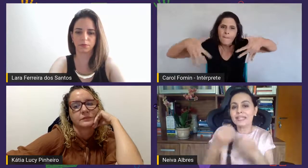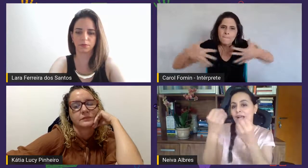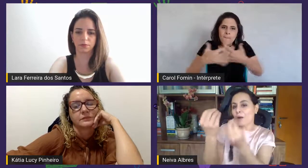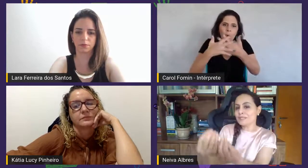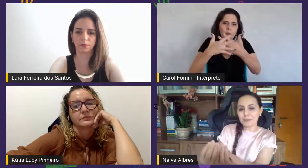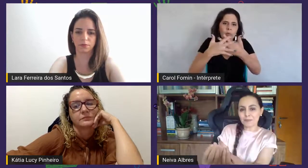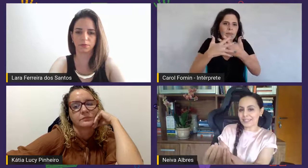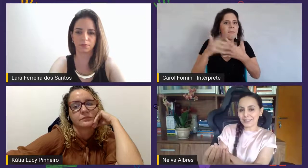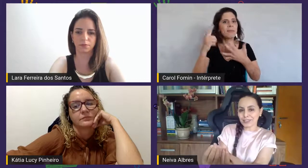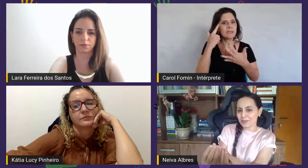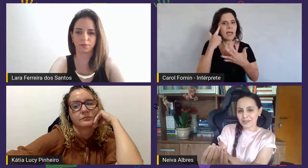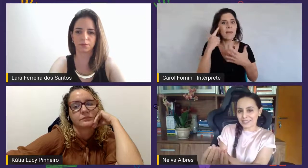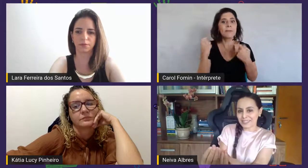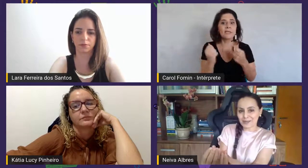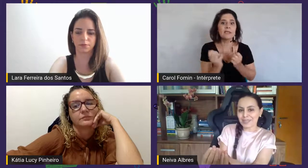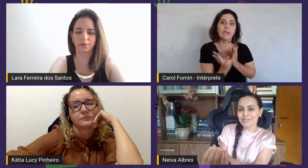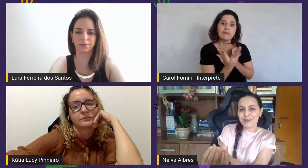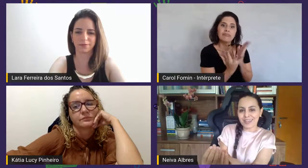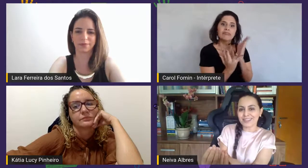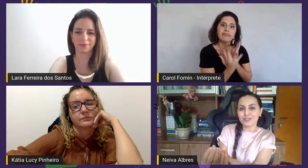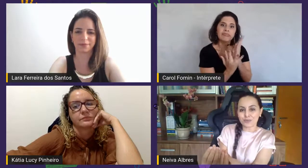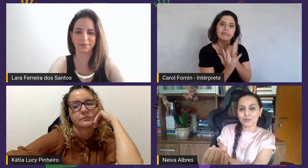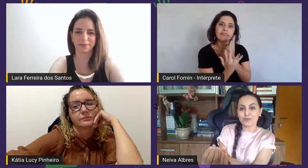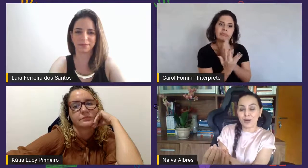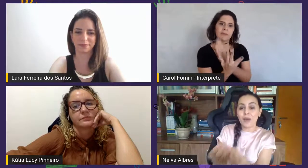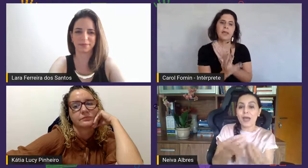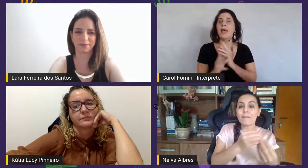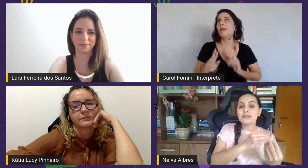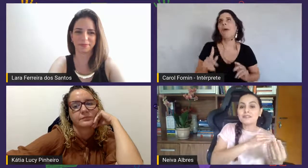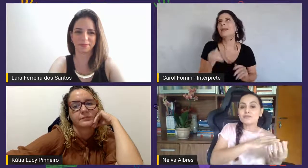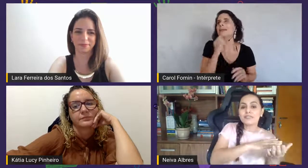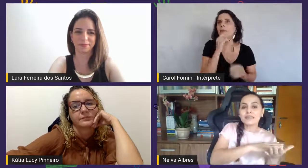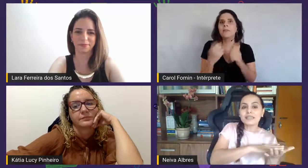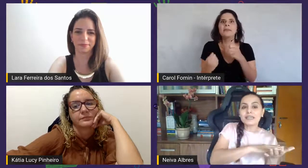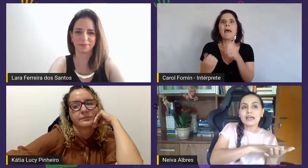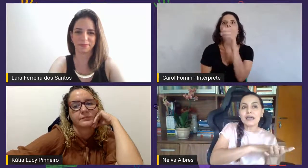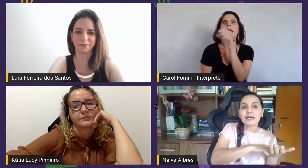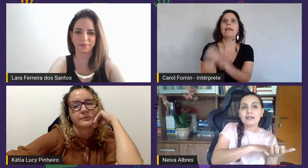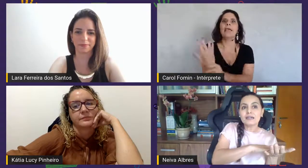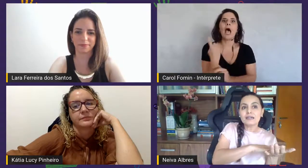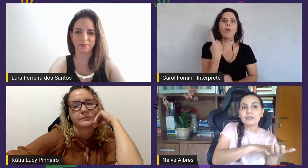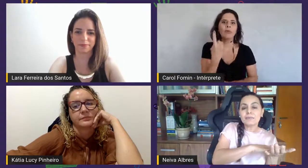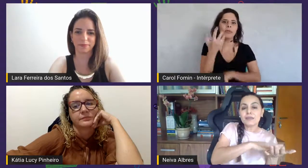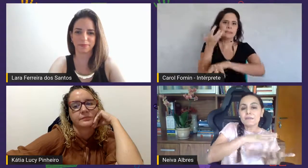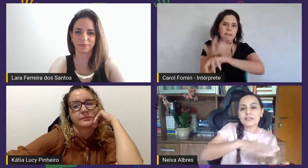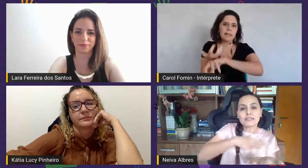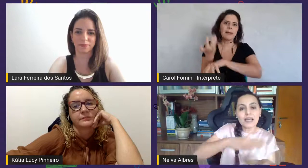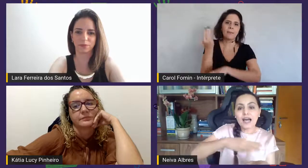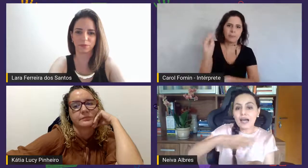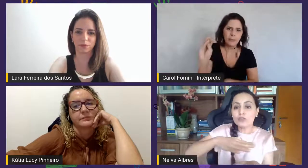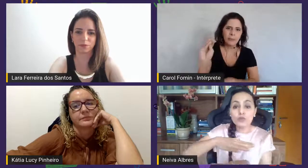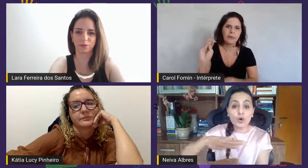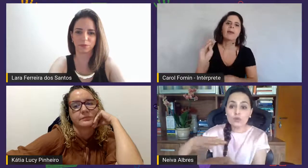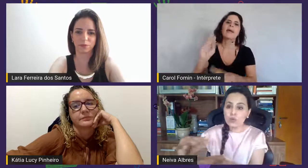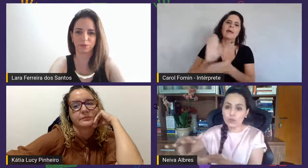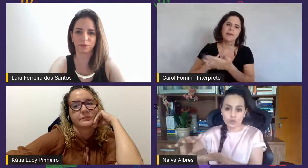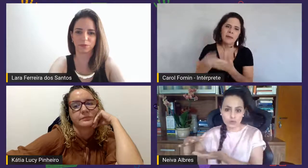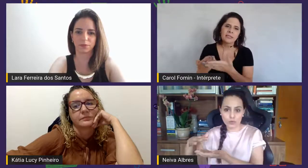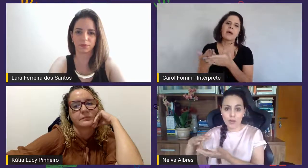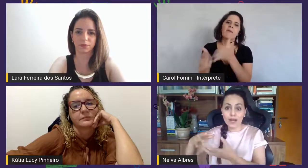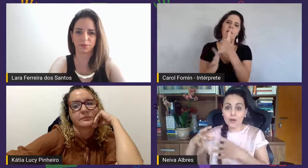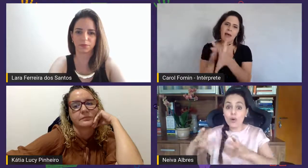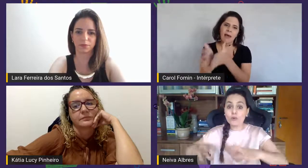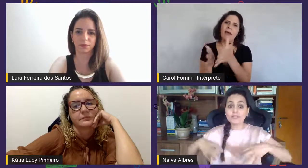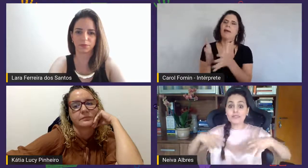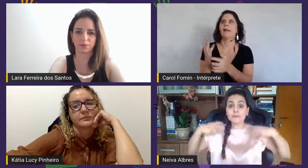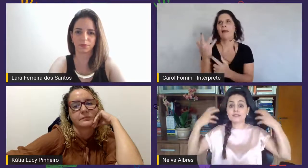falando que é para criar uma disciplina de interpretação na esfera artístico-cultural, mas isso tem que perpassar todo o